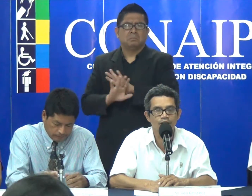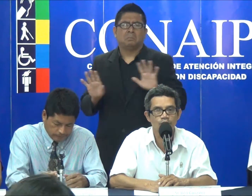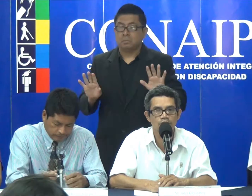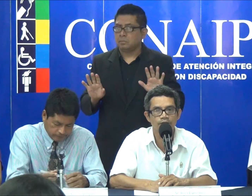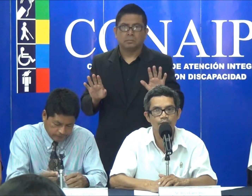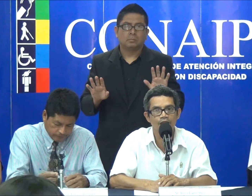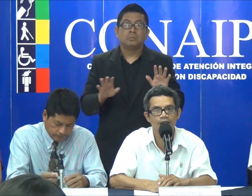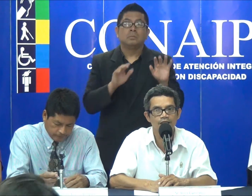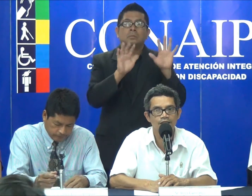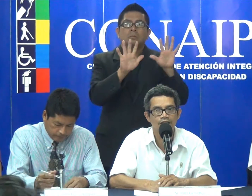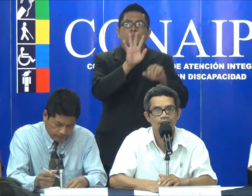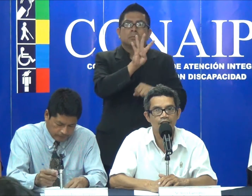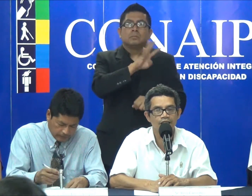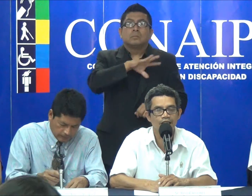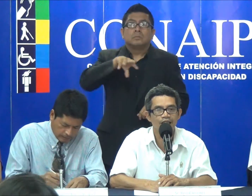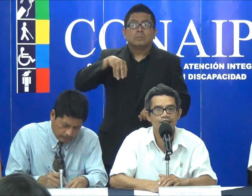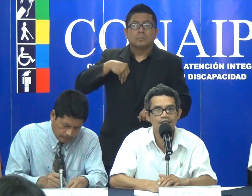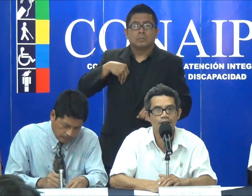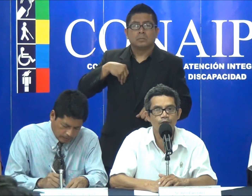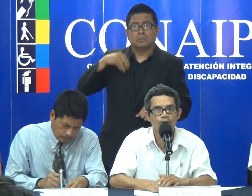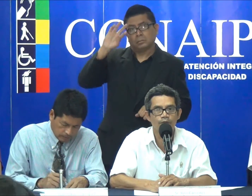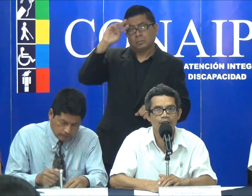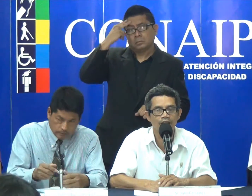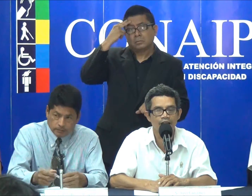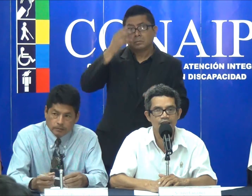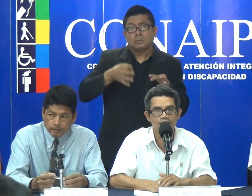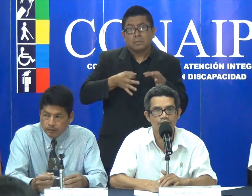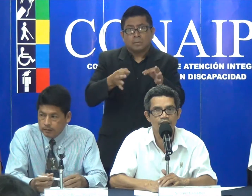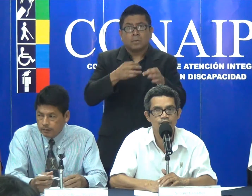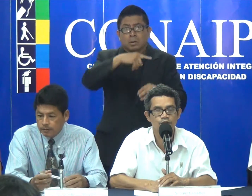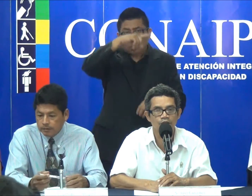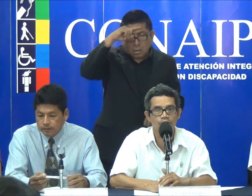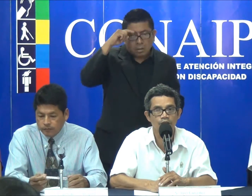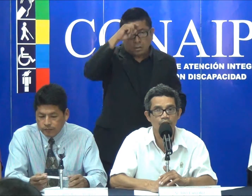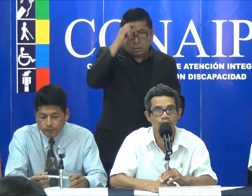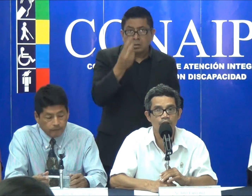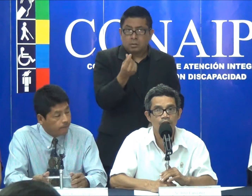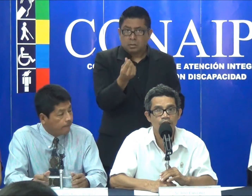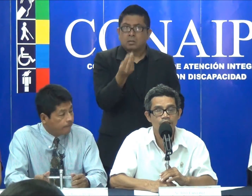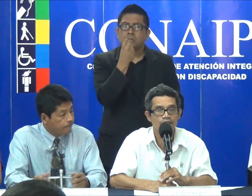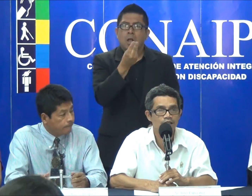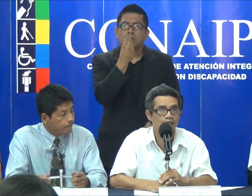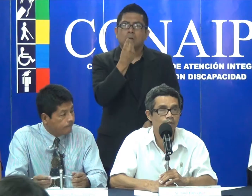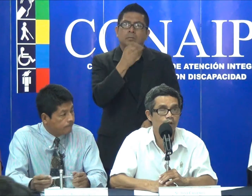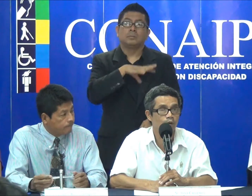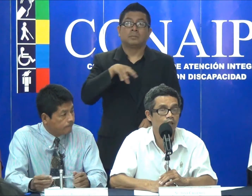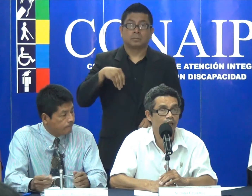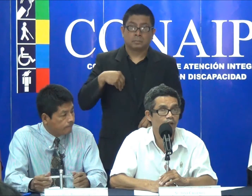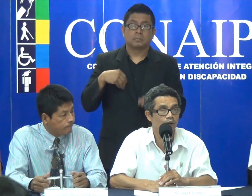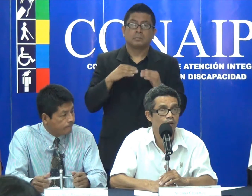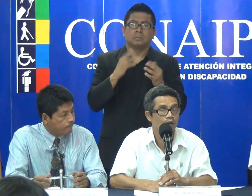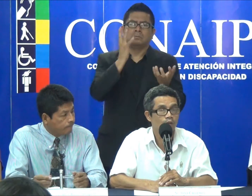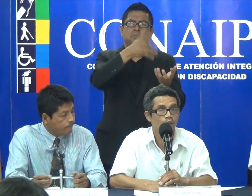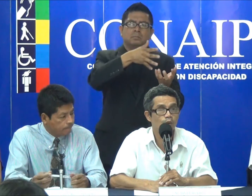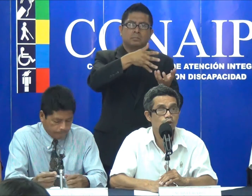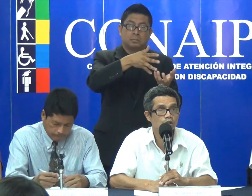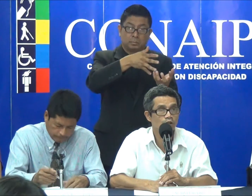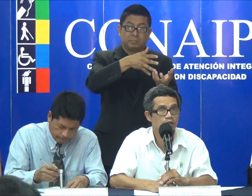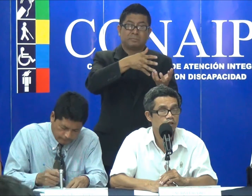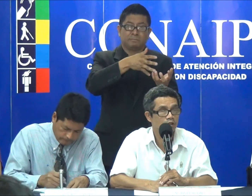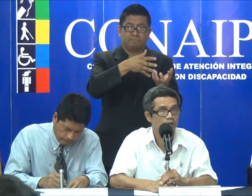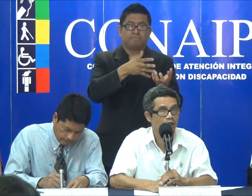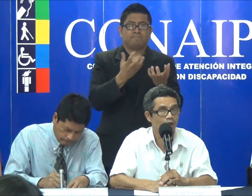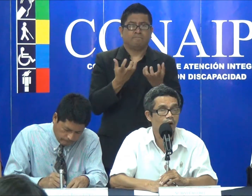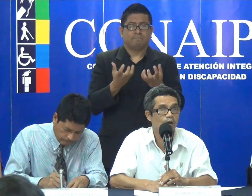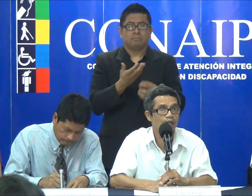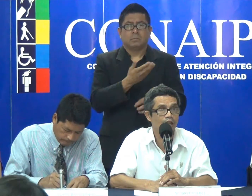contra 14 familias, que es la forma de ganarse y llevar el sustento diario. Y se está también vulnerando